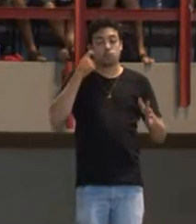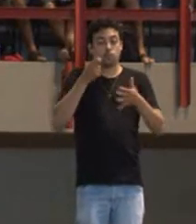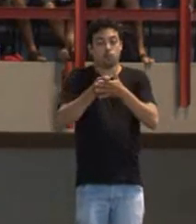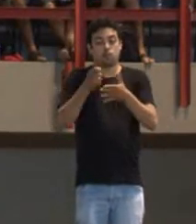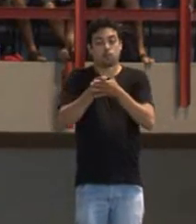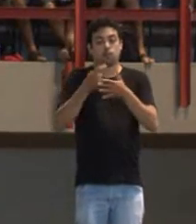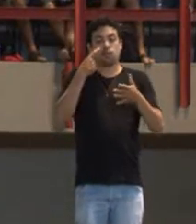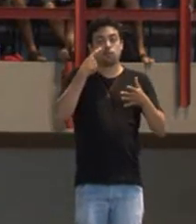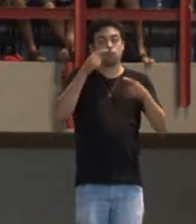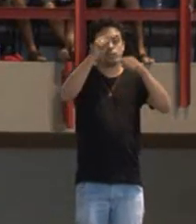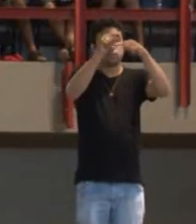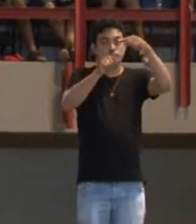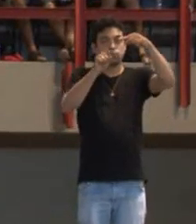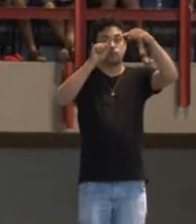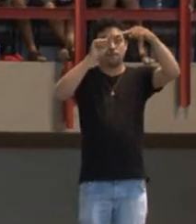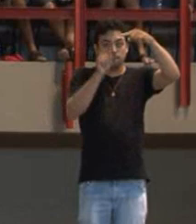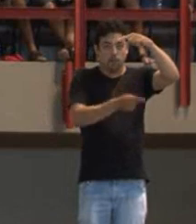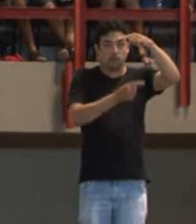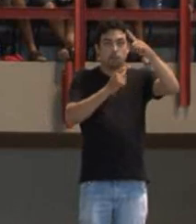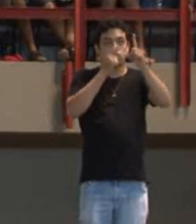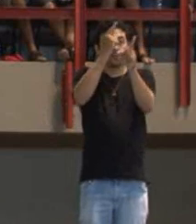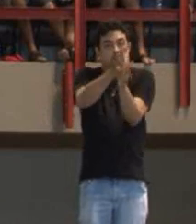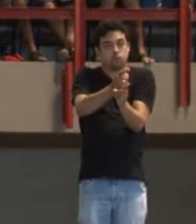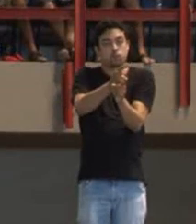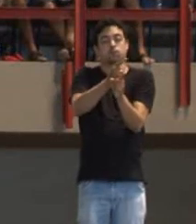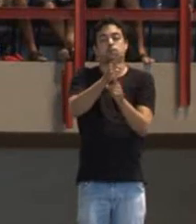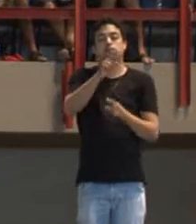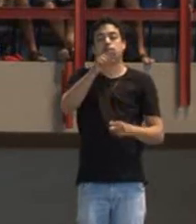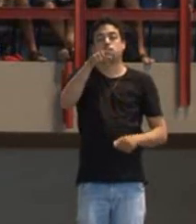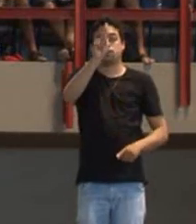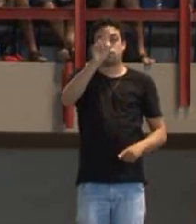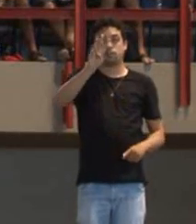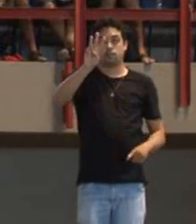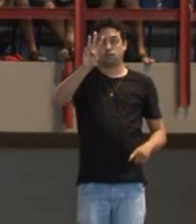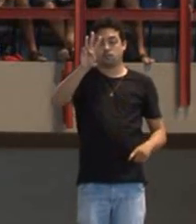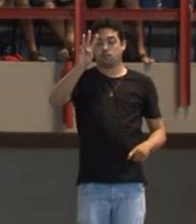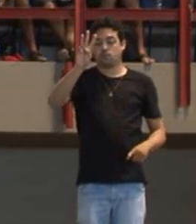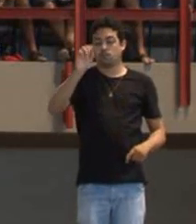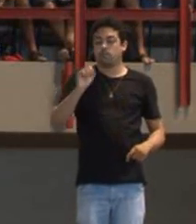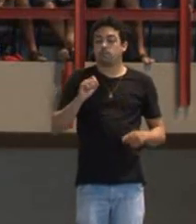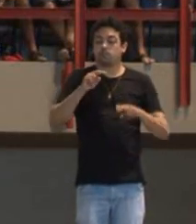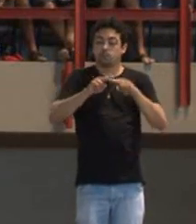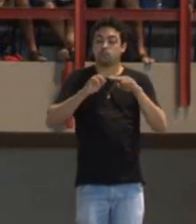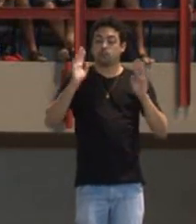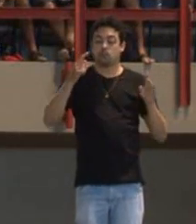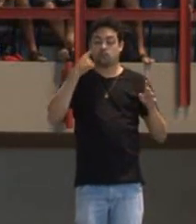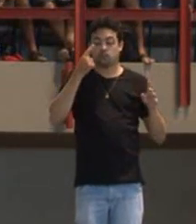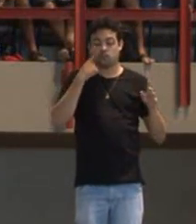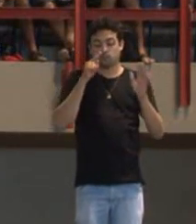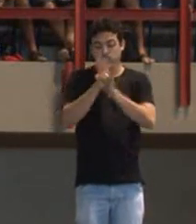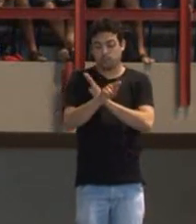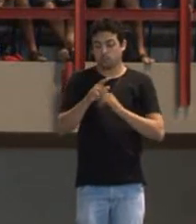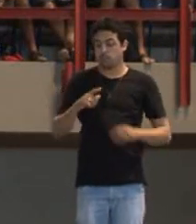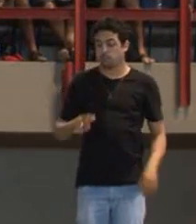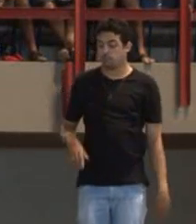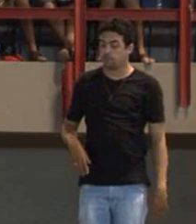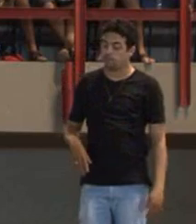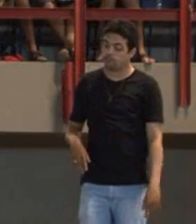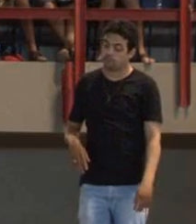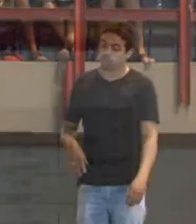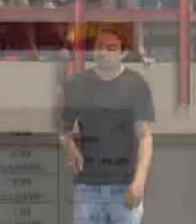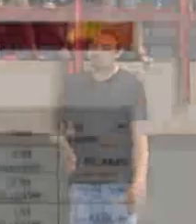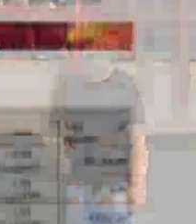obrigar a dividir por 1.000 para poder transformar em quilowatt. Então fica ligado o que é que vem escrito na questão.